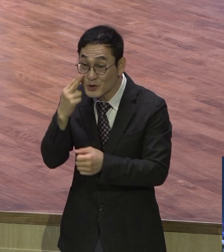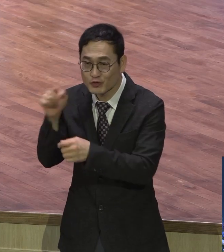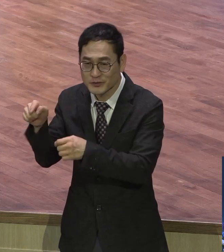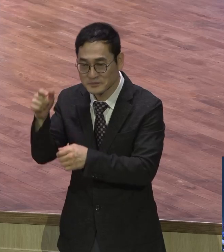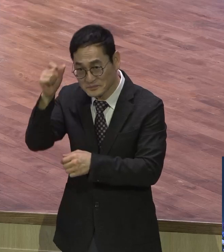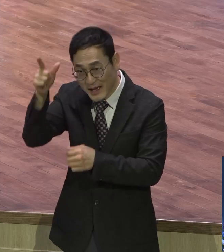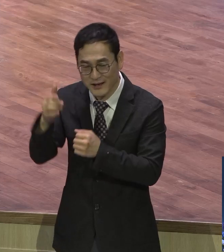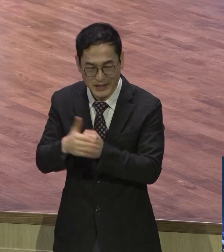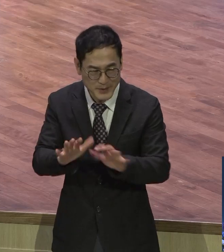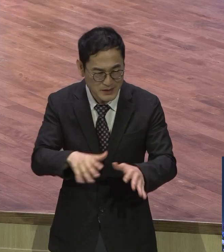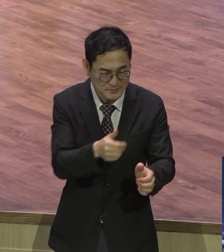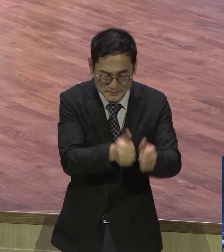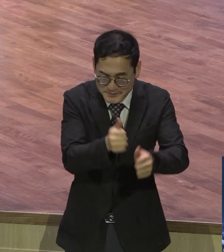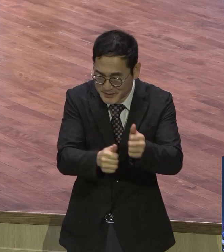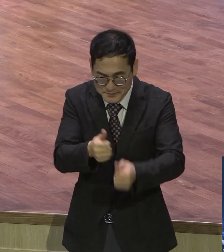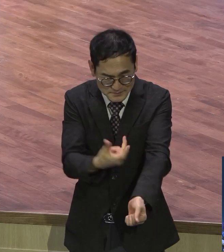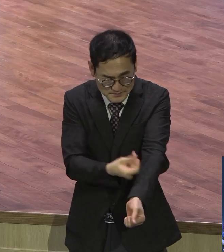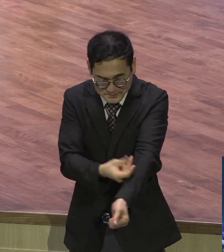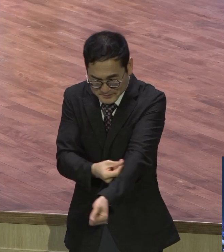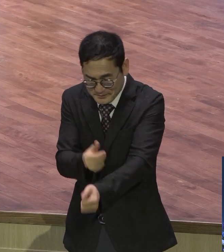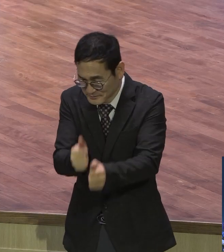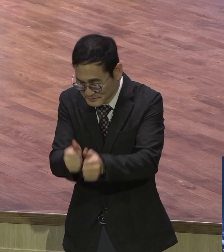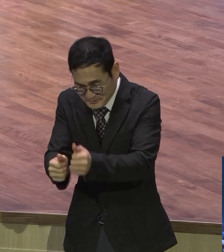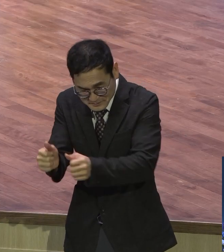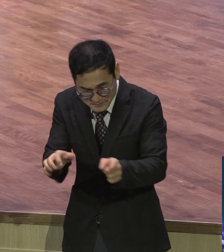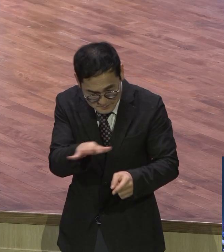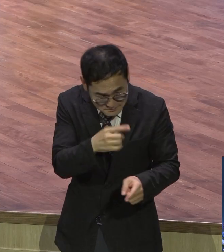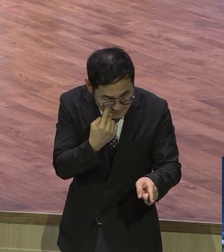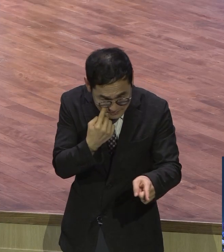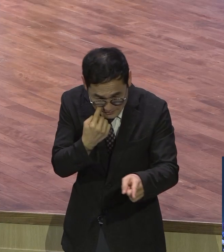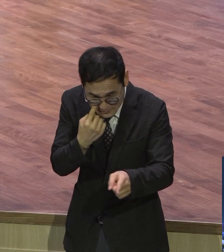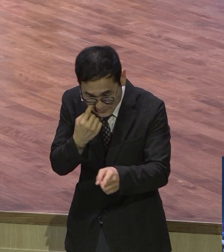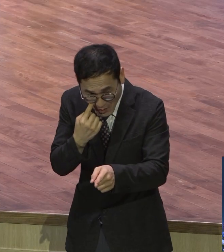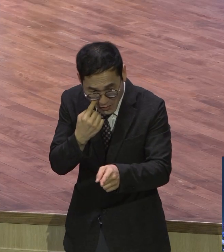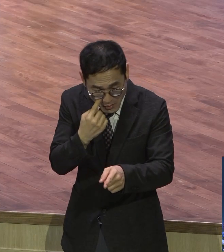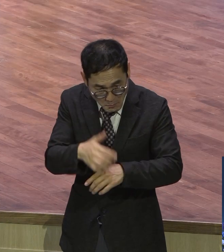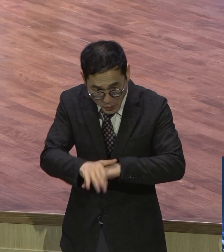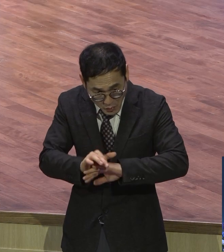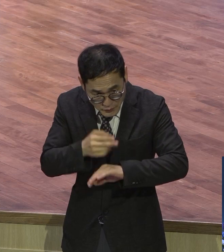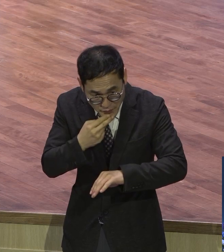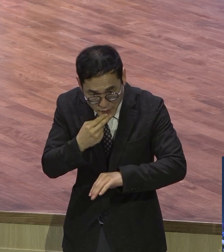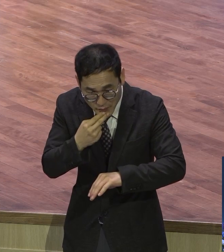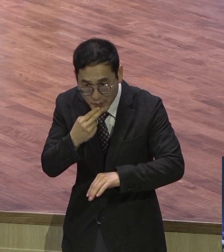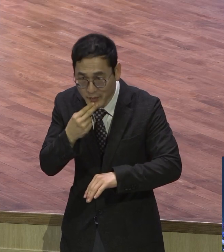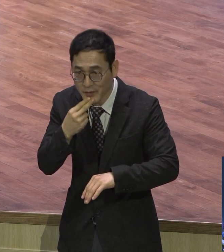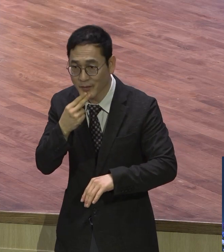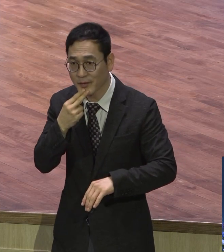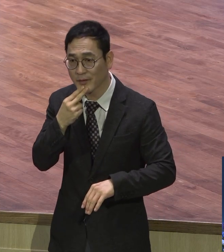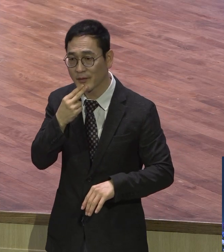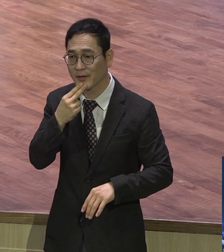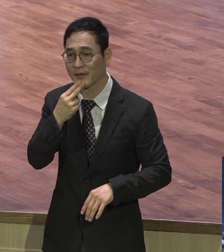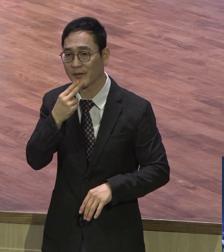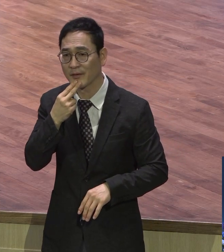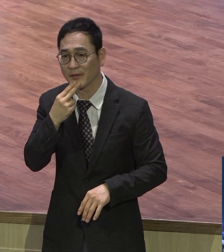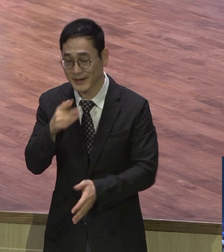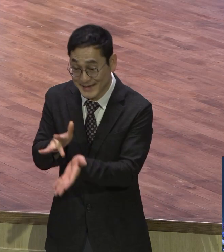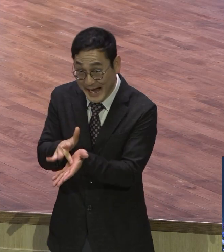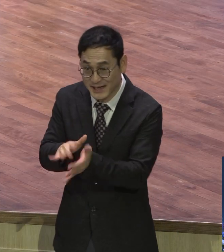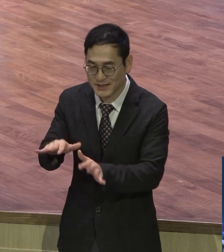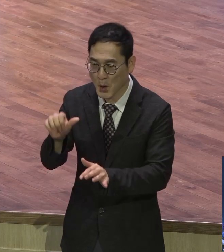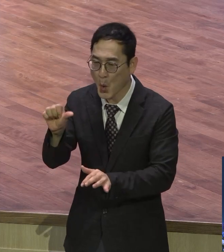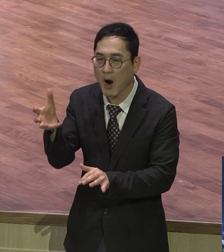다 테스트했는데 다 괜찮다. 곧 지금 3억 5억 개를 만들어놨다. 그래서 이제